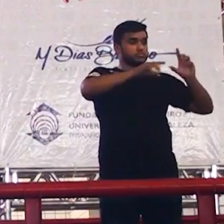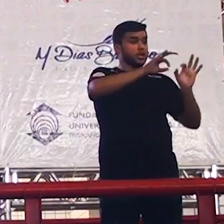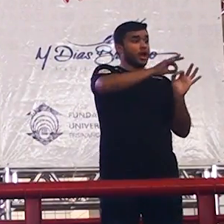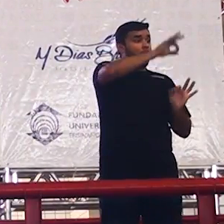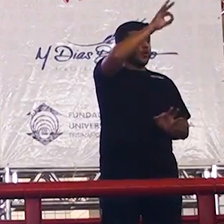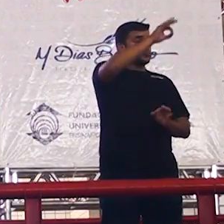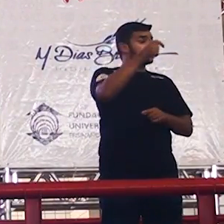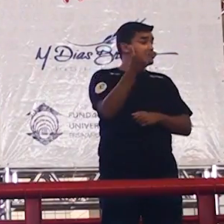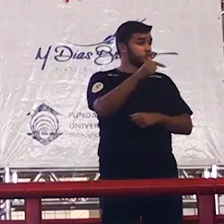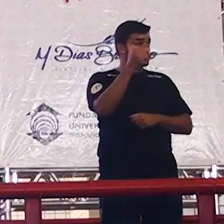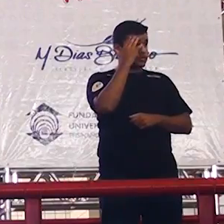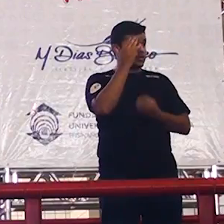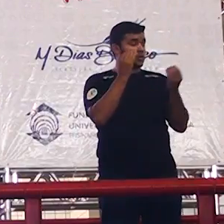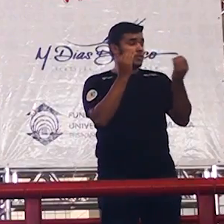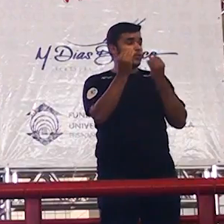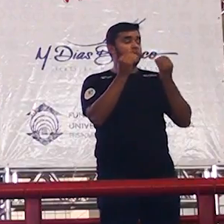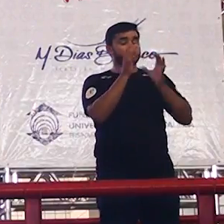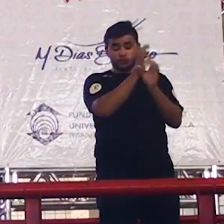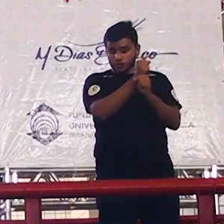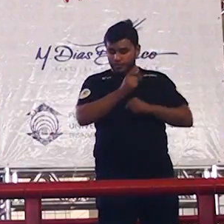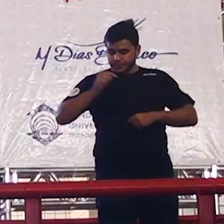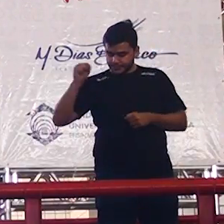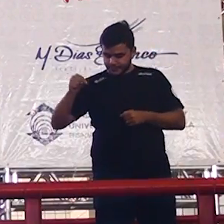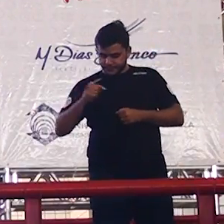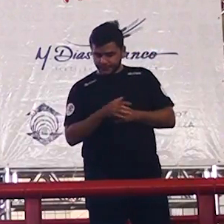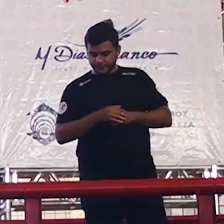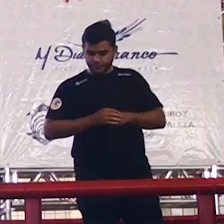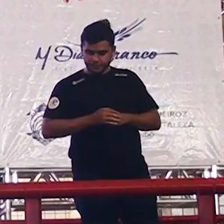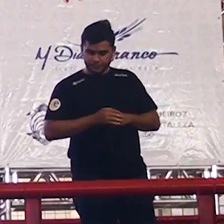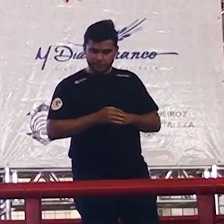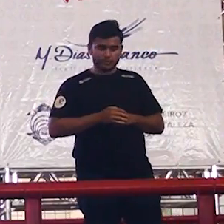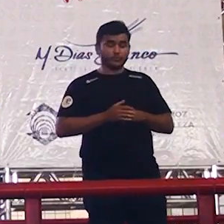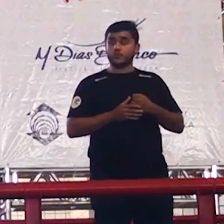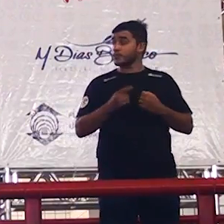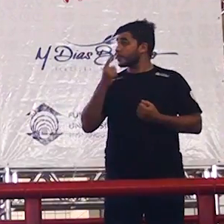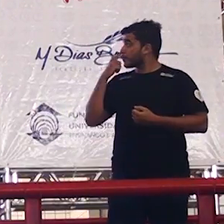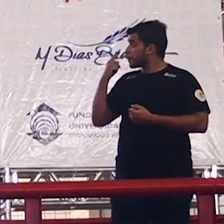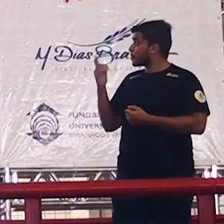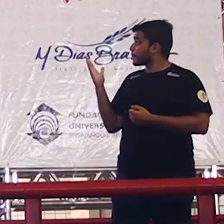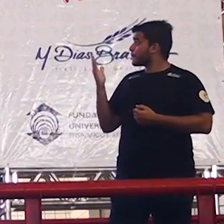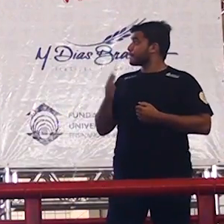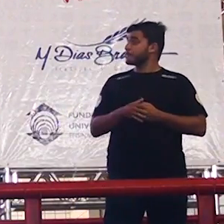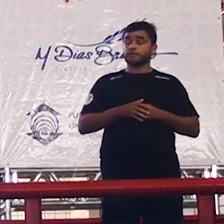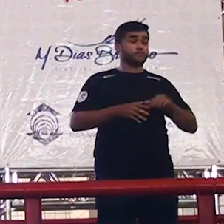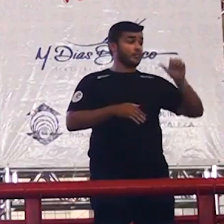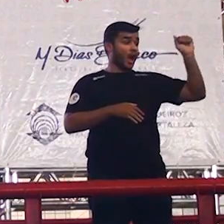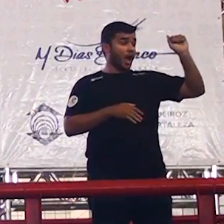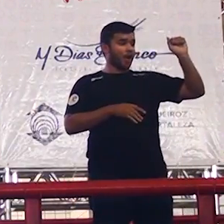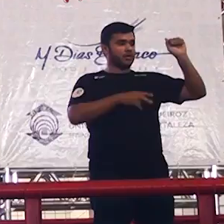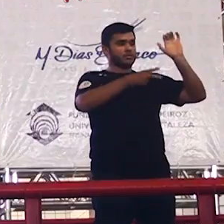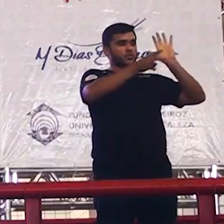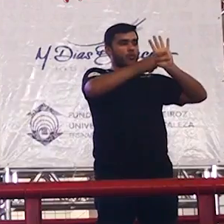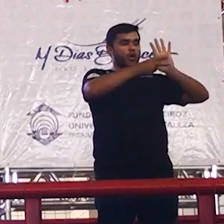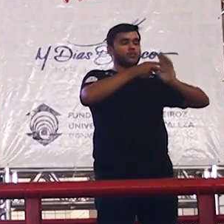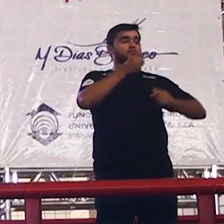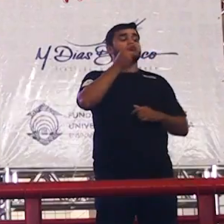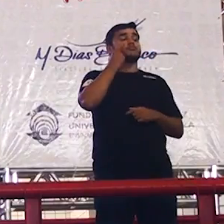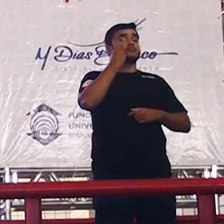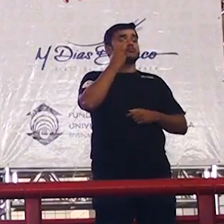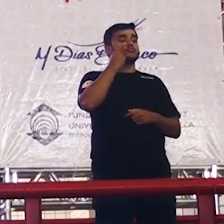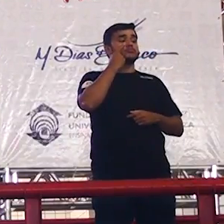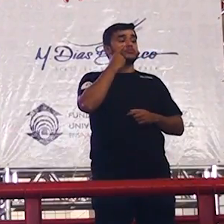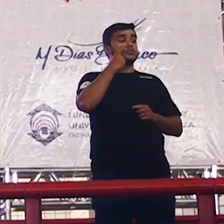Então você vai ter que usar essa fórmula. O que é que diz essa fórmula? Que a área é